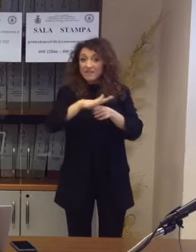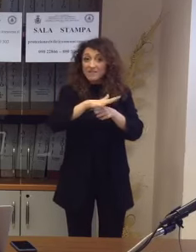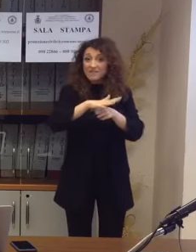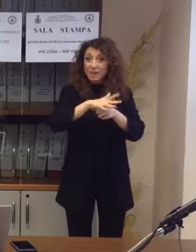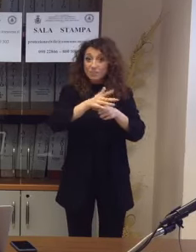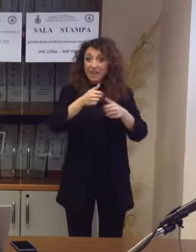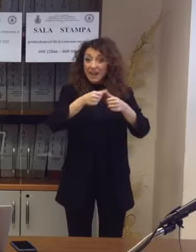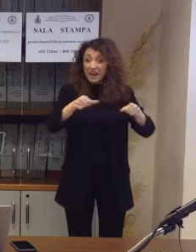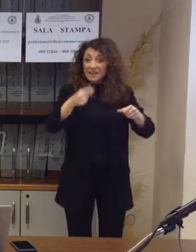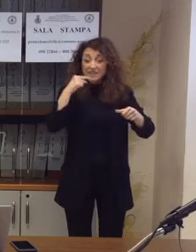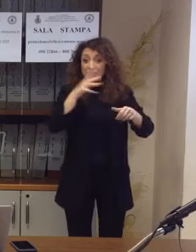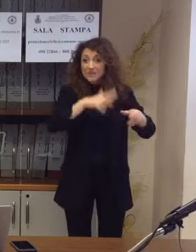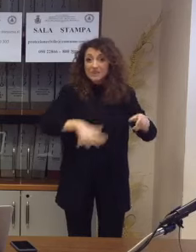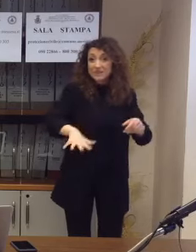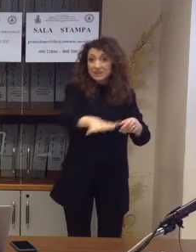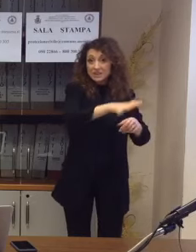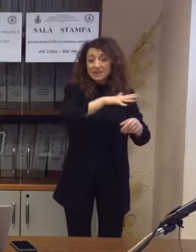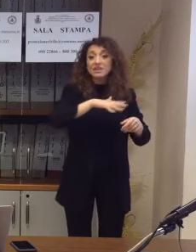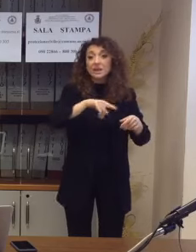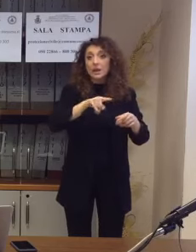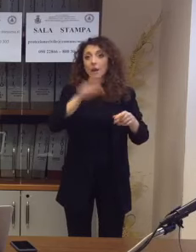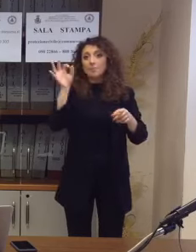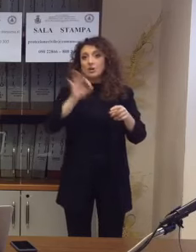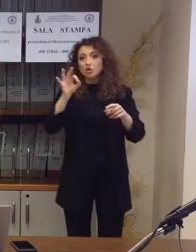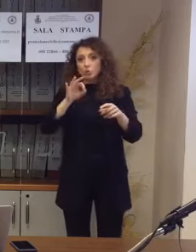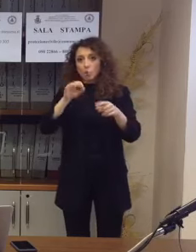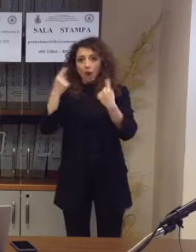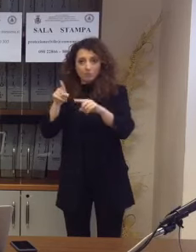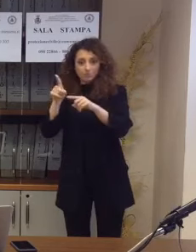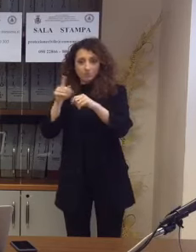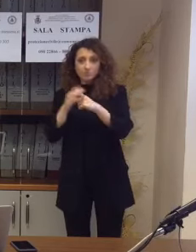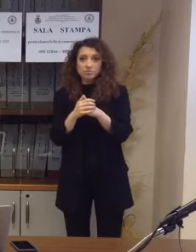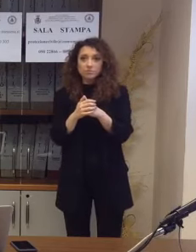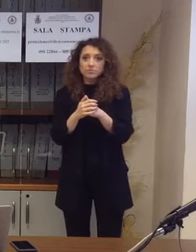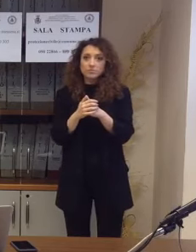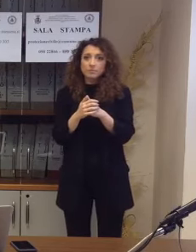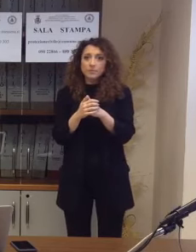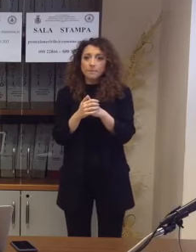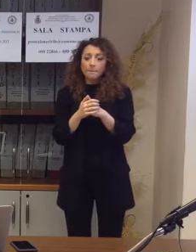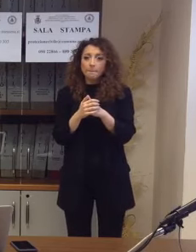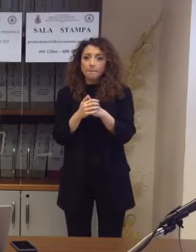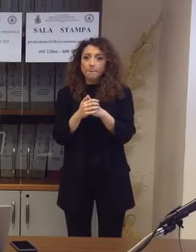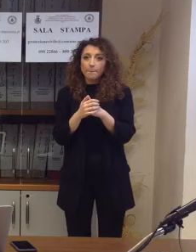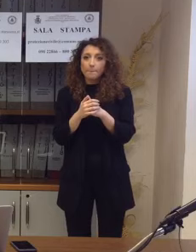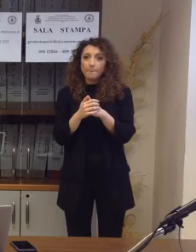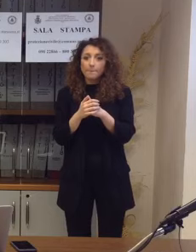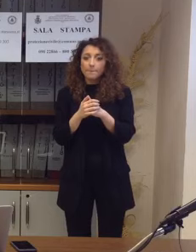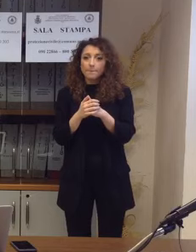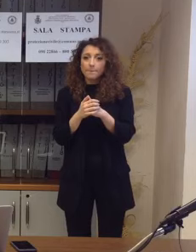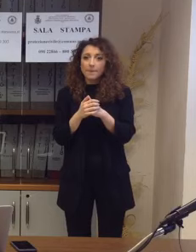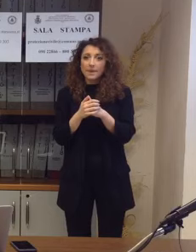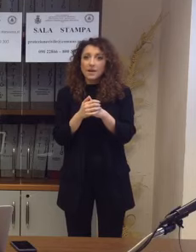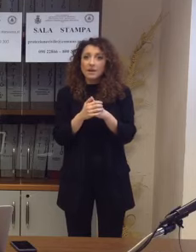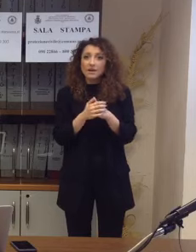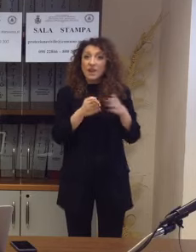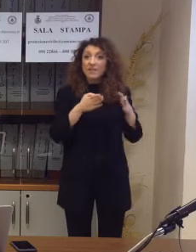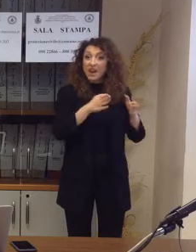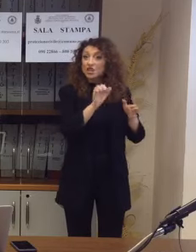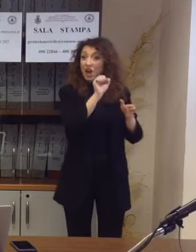familiare residente a Messina. Guardate, questo è un altro dato importante, ribadisco. Appartengono alla fascia